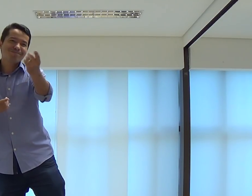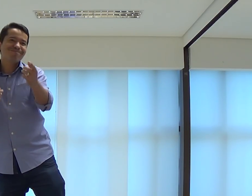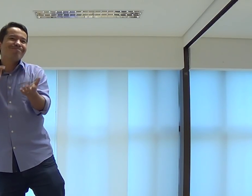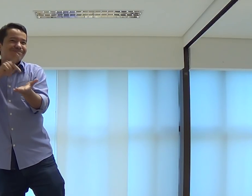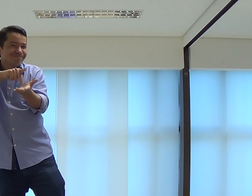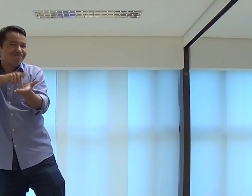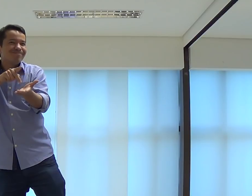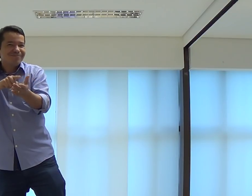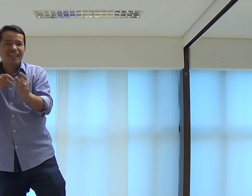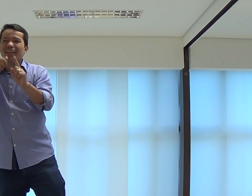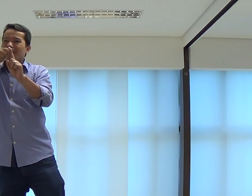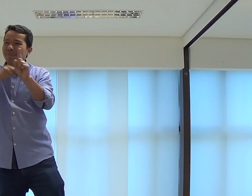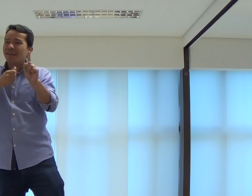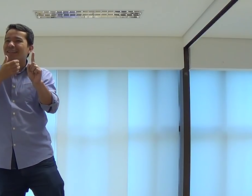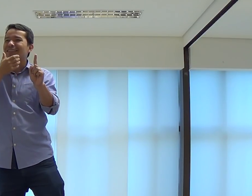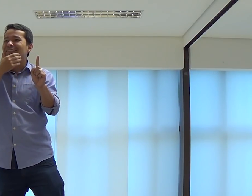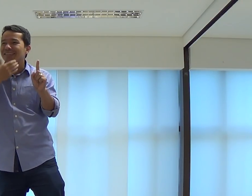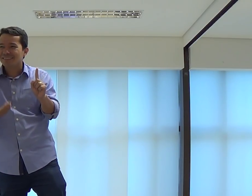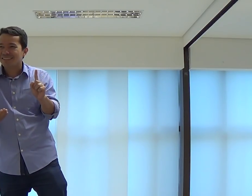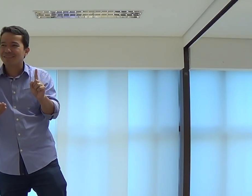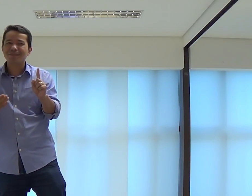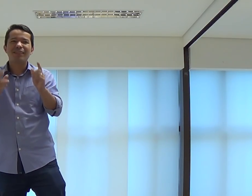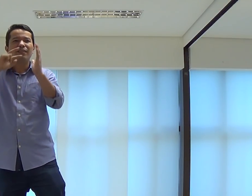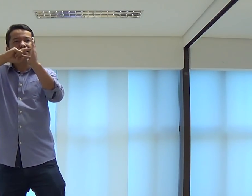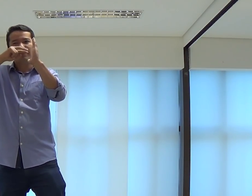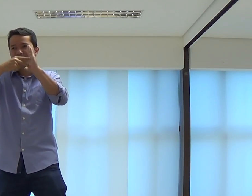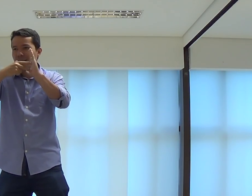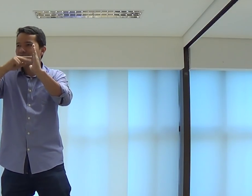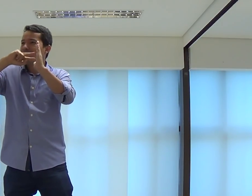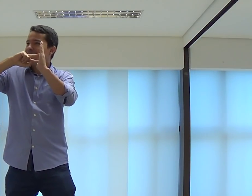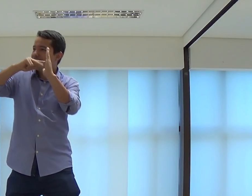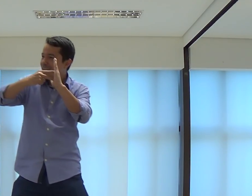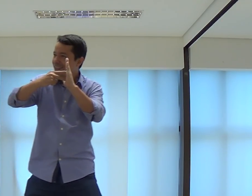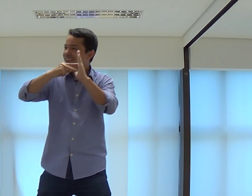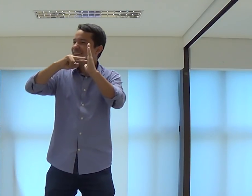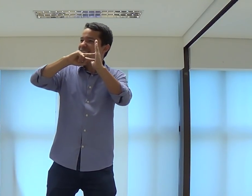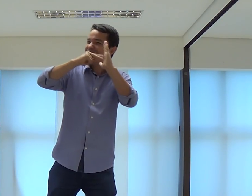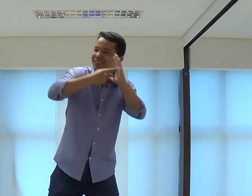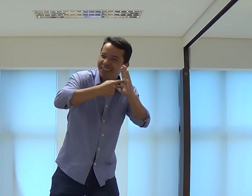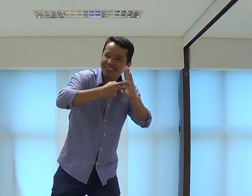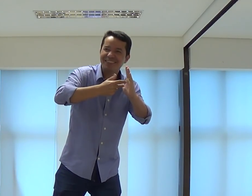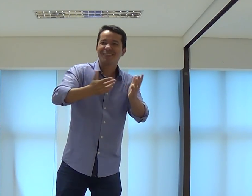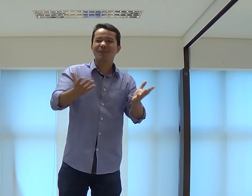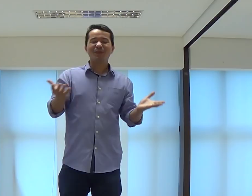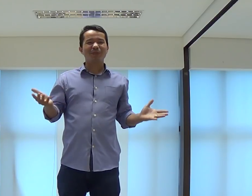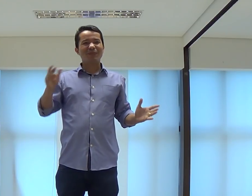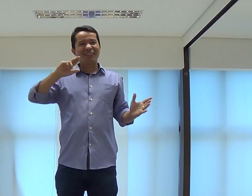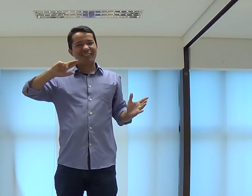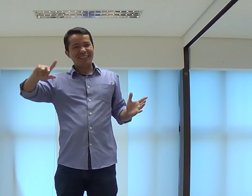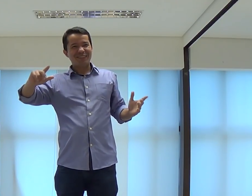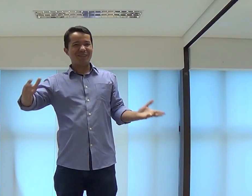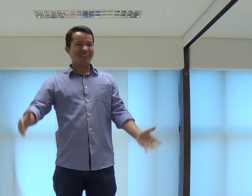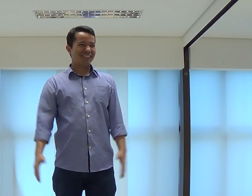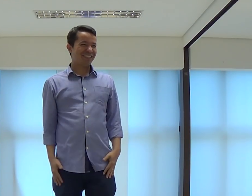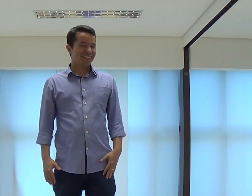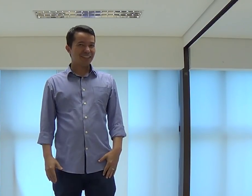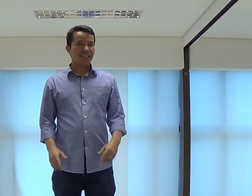sei que nem o mês de dezembro também é esse sinal por causa do Natal, né? Então foi ficando por causa desses significados